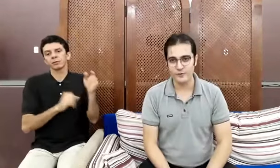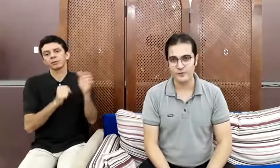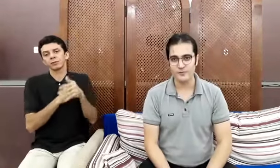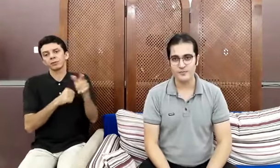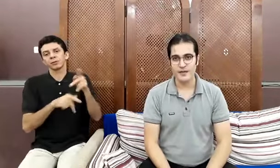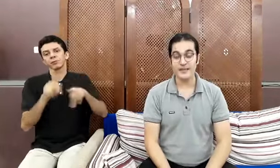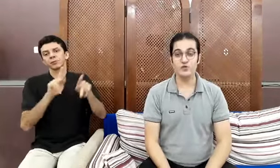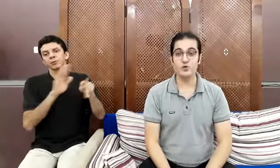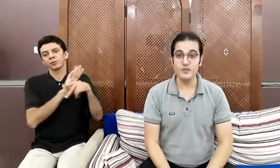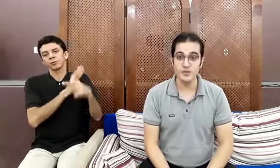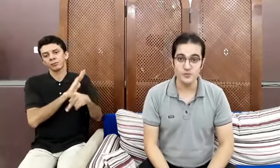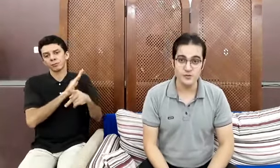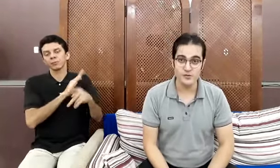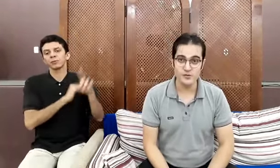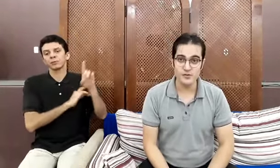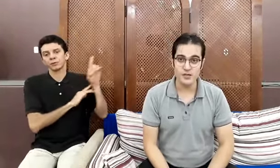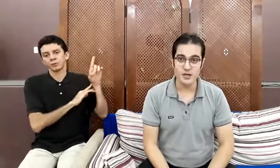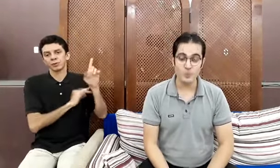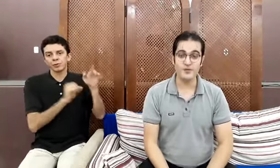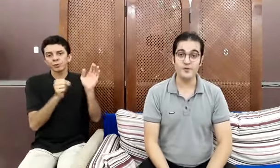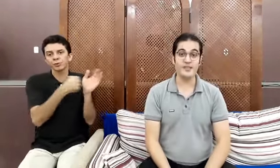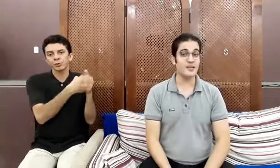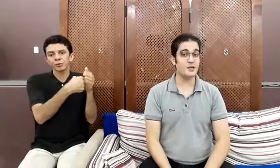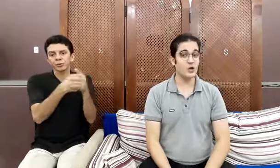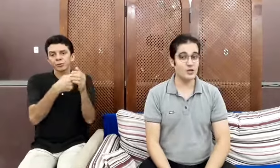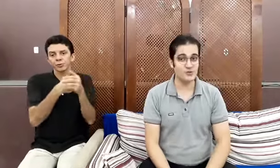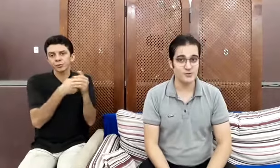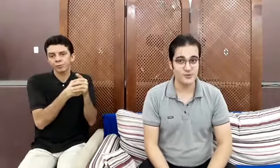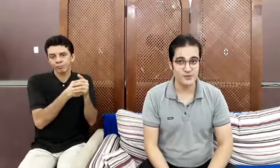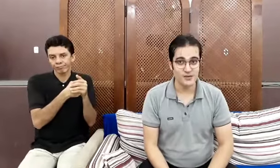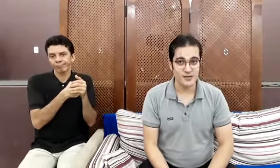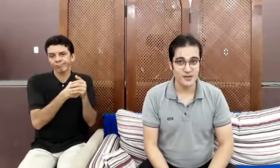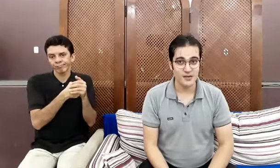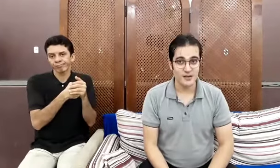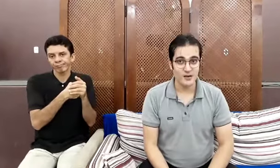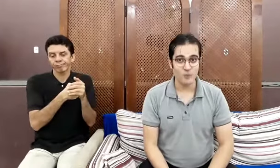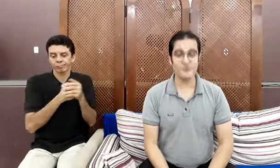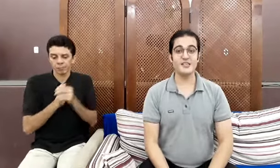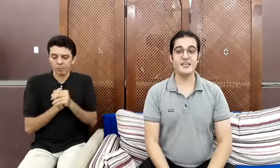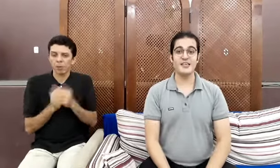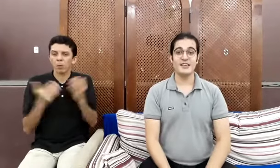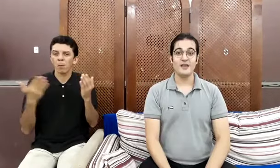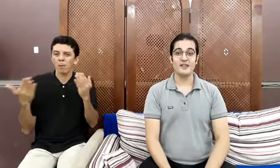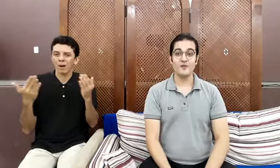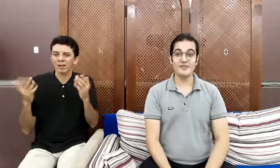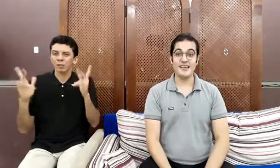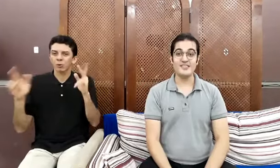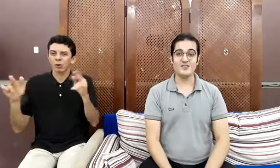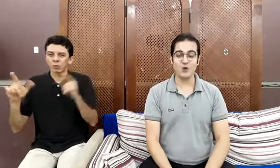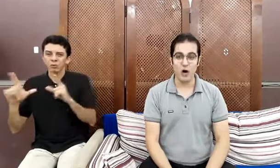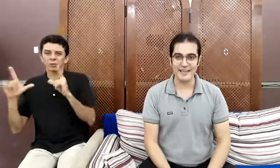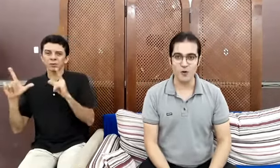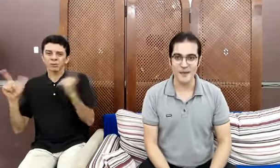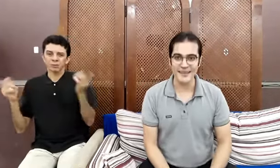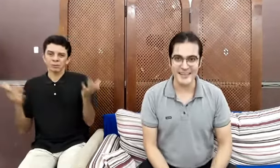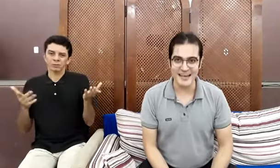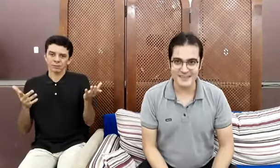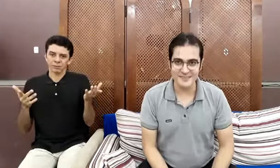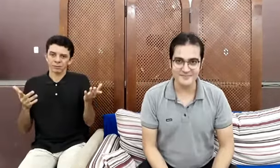Deus. Eram escondidos, como se fossem criminosos, como se eles fossem a escória